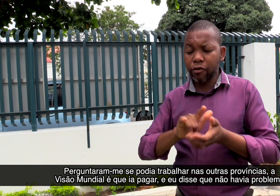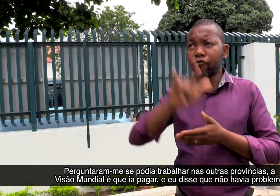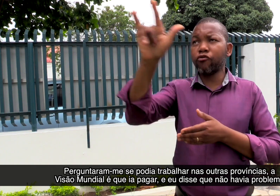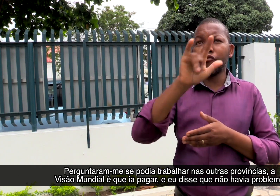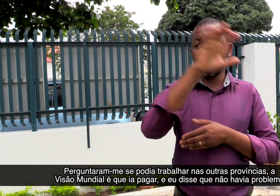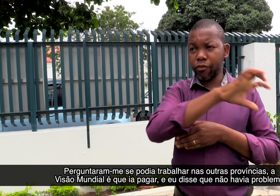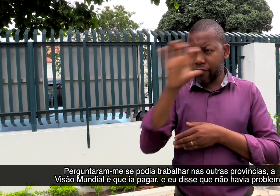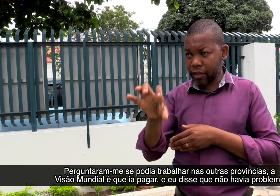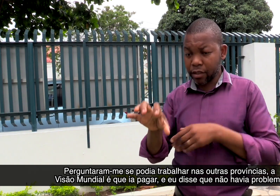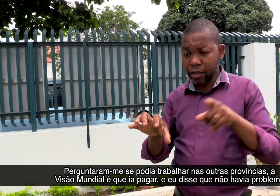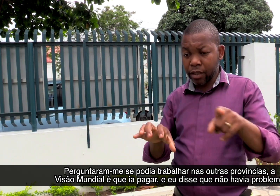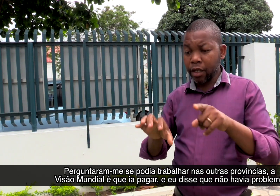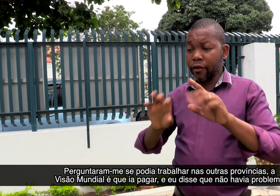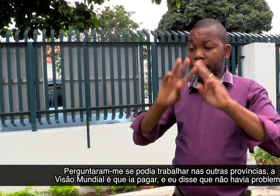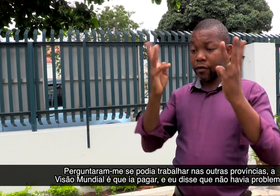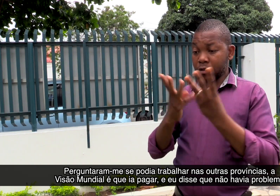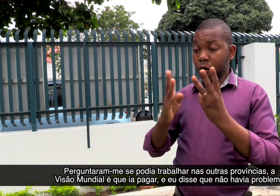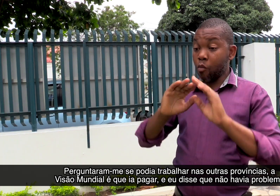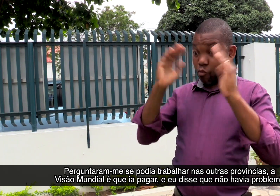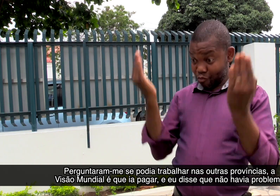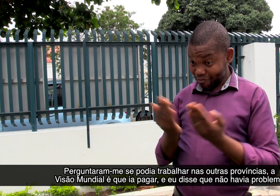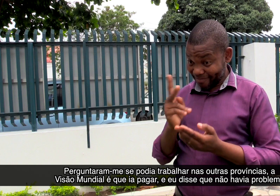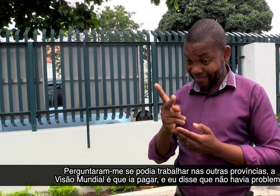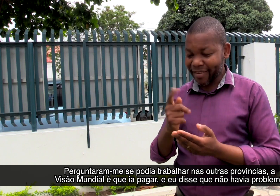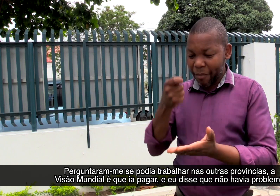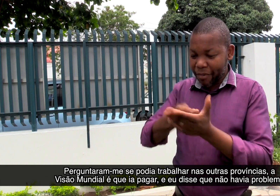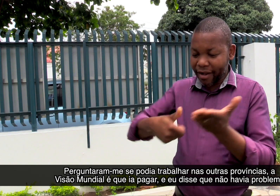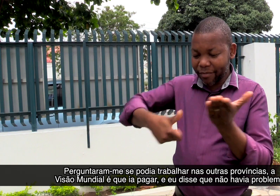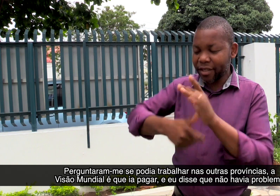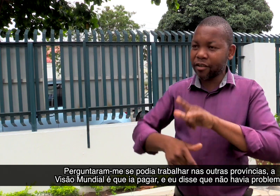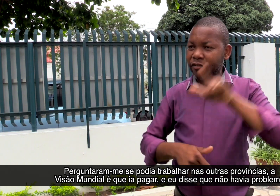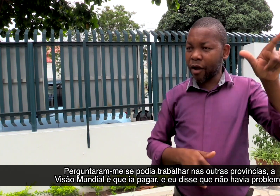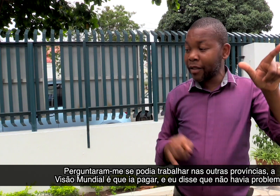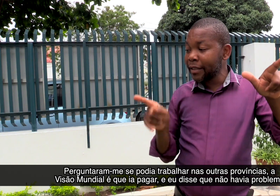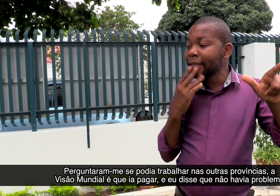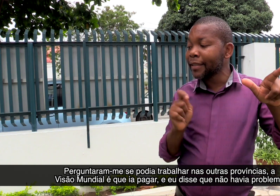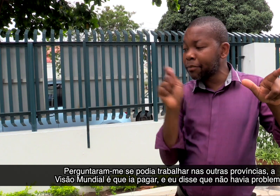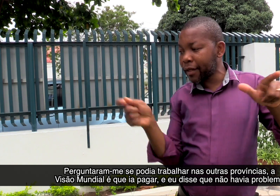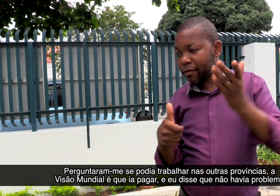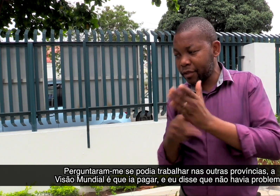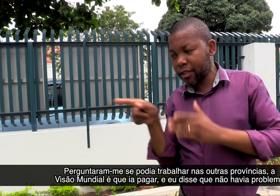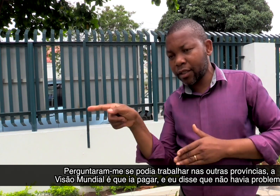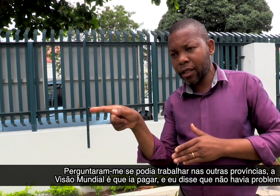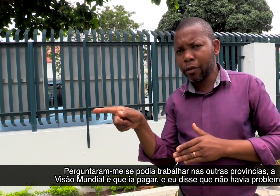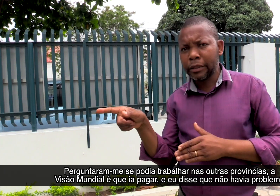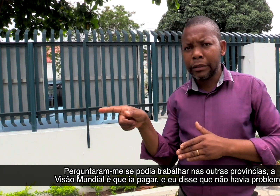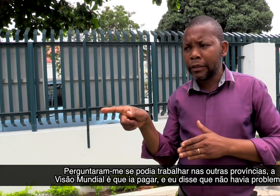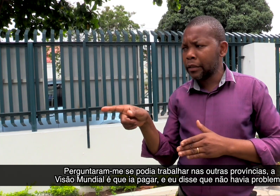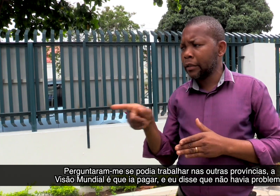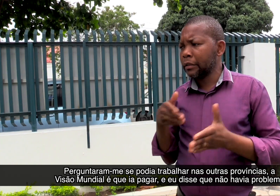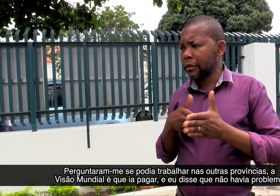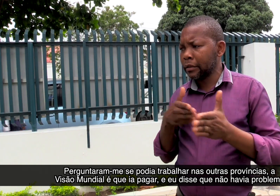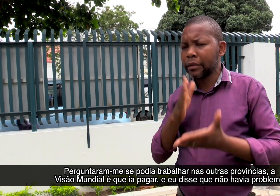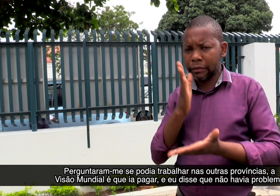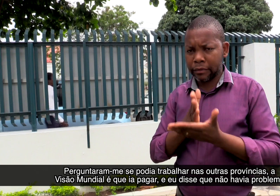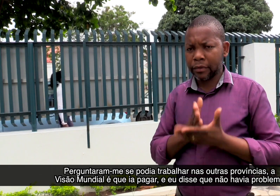conversamos e perguntaram se podia também estar a trabalhar nas províncias, e porque era a Visão Mundial que